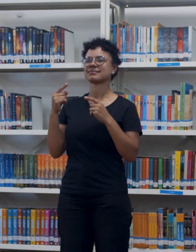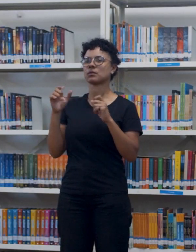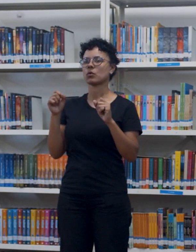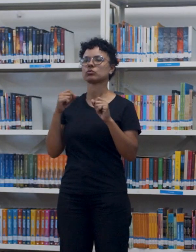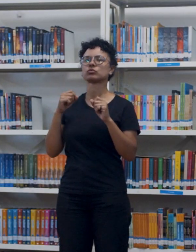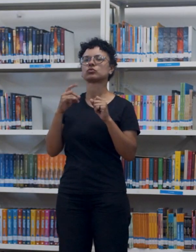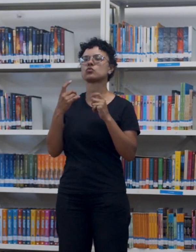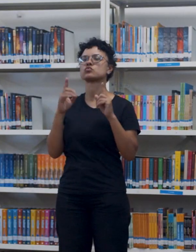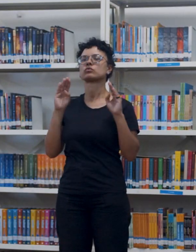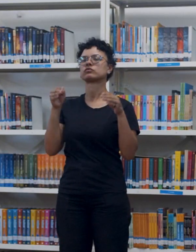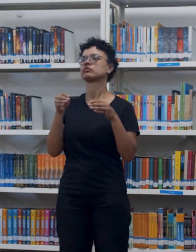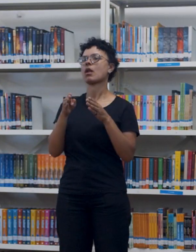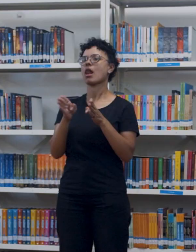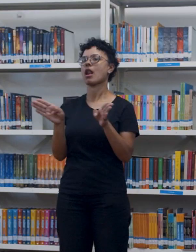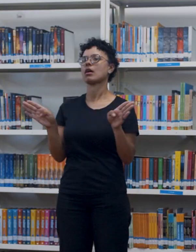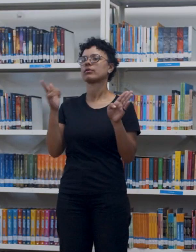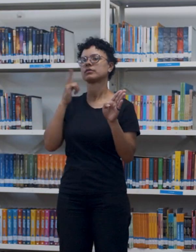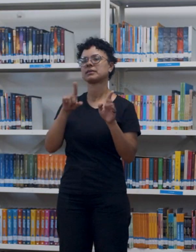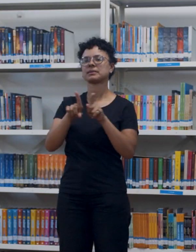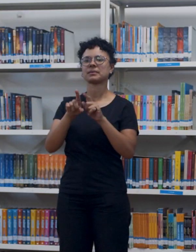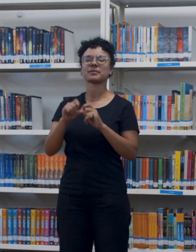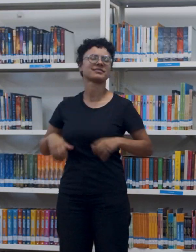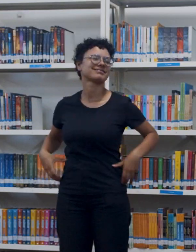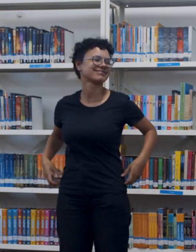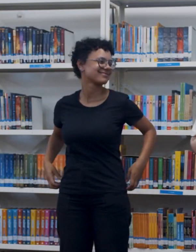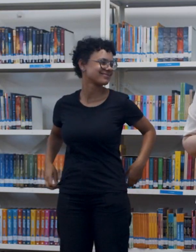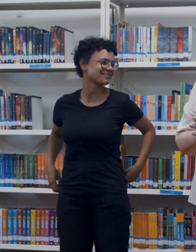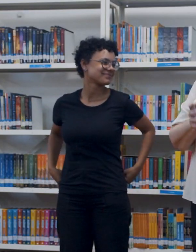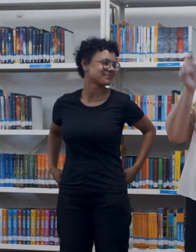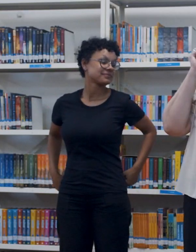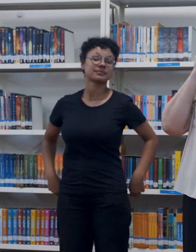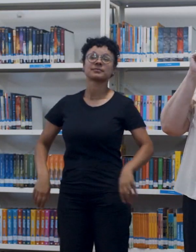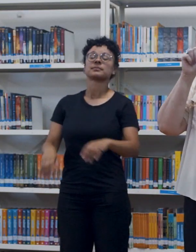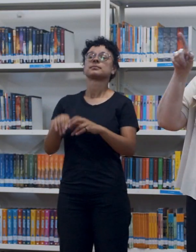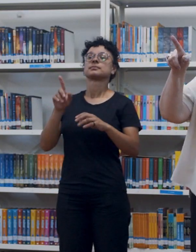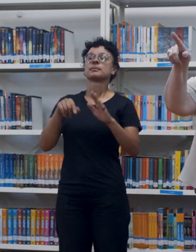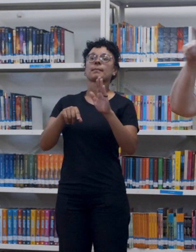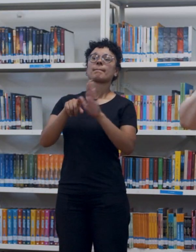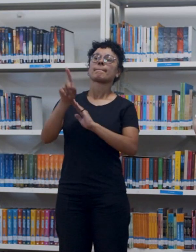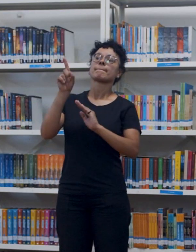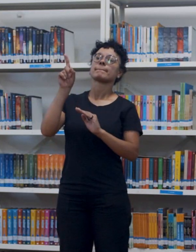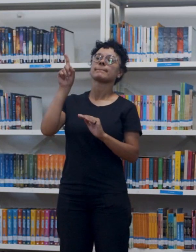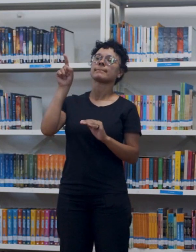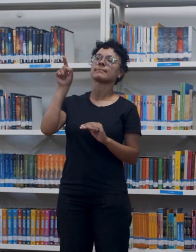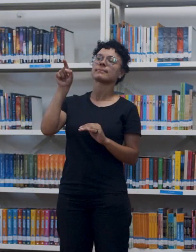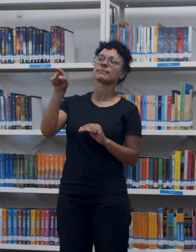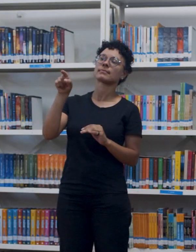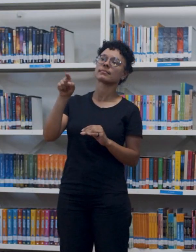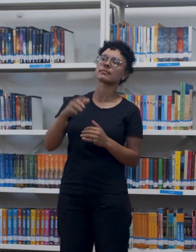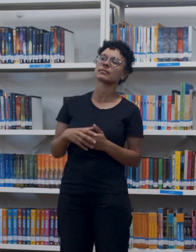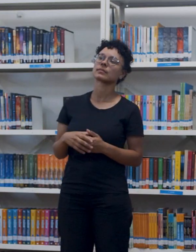posso expandir. Sim. Tá? É por aí? Deixa eu perguntar para você. Chega um